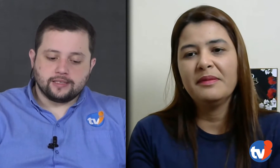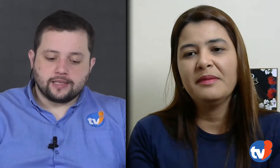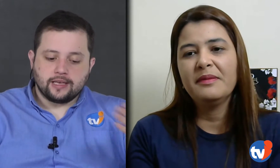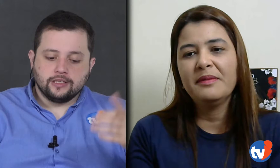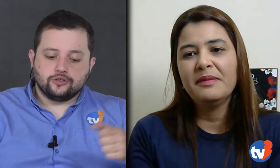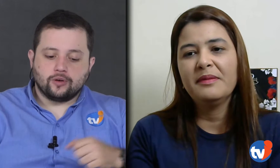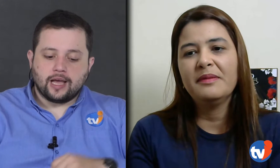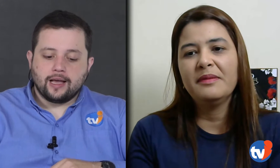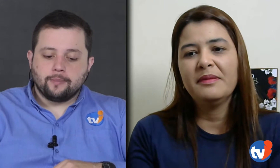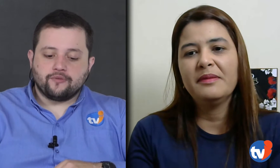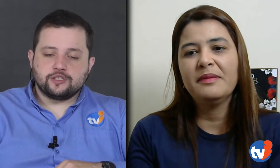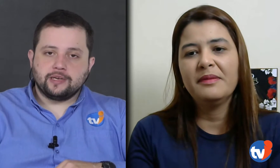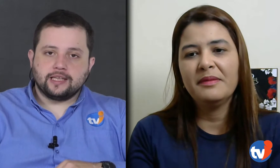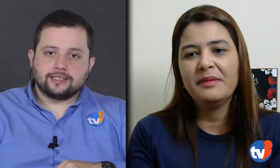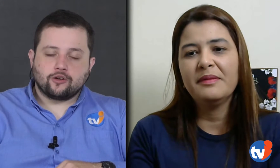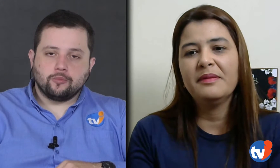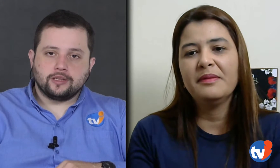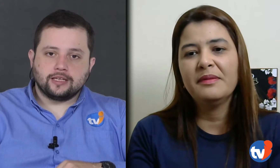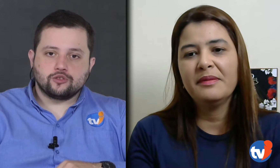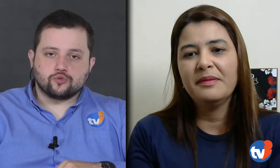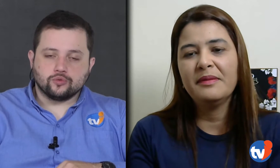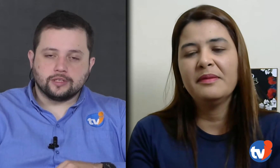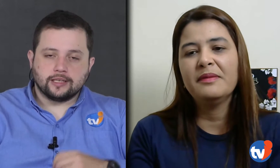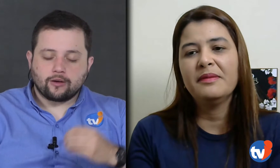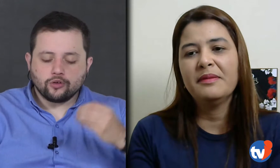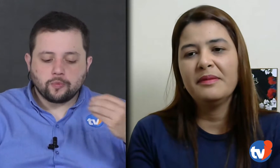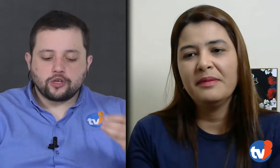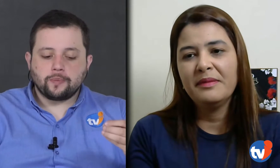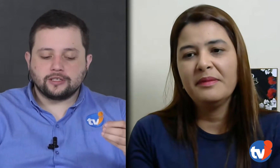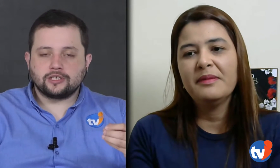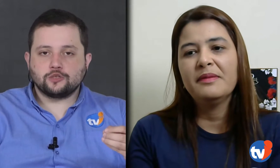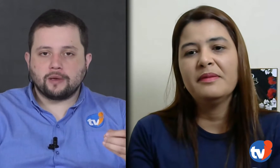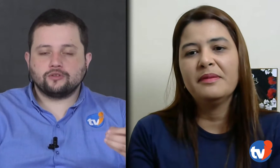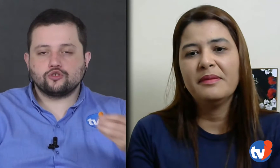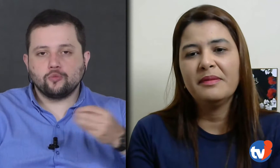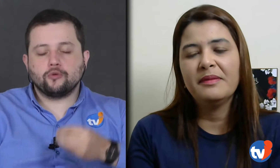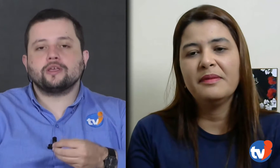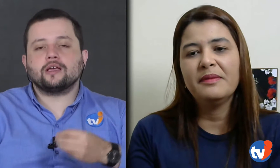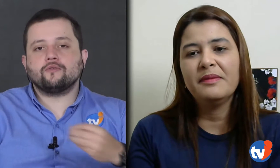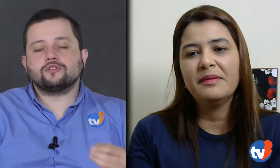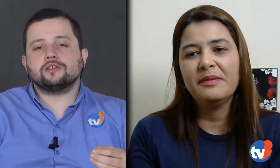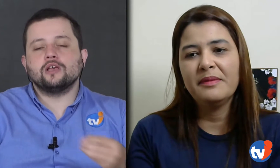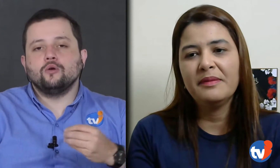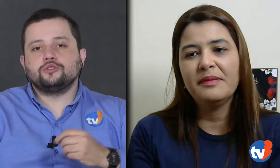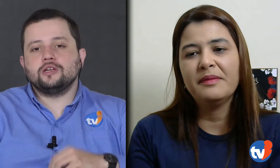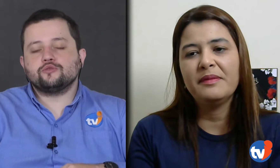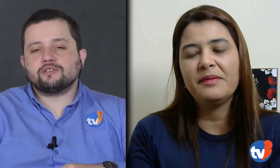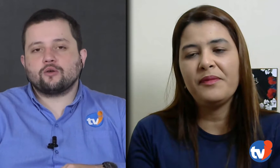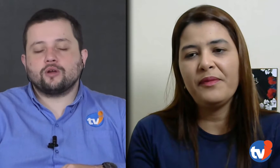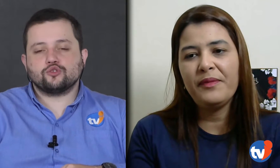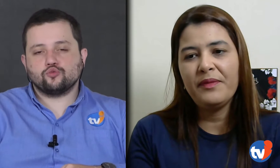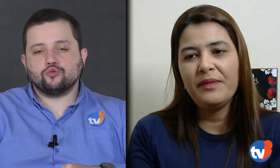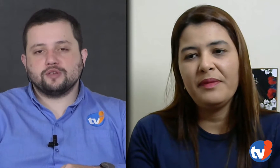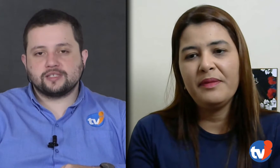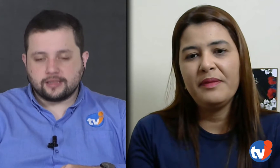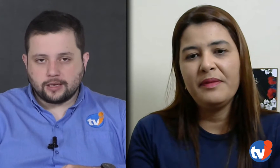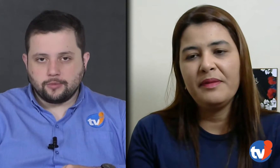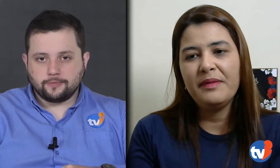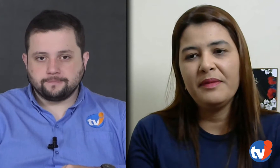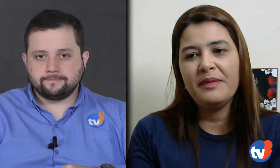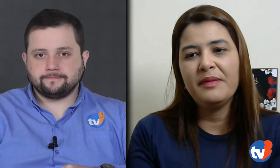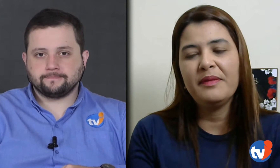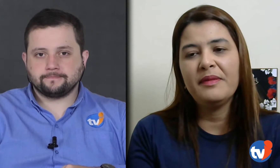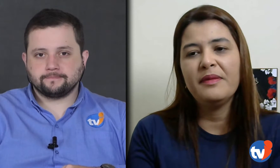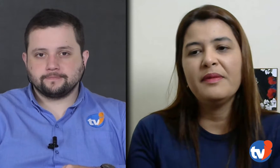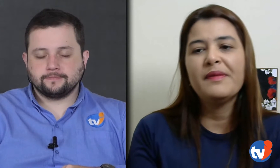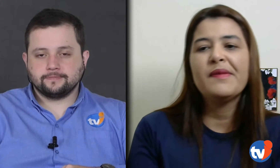pra esse mês, né, de olhar pra visibilidade da comunidade surda, né? Conta um pouquinho pra gente a respeito disso, do porquê que vocês utilizam essa cor azul no mês de